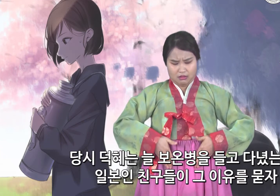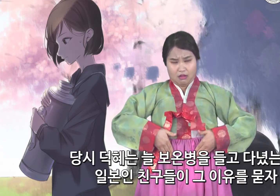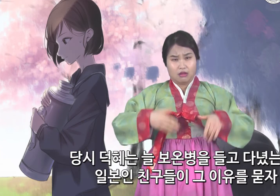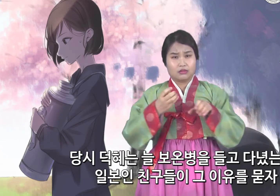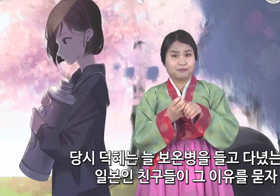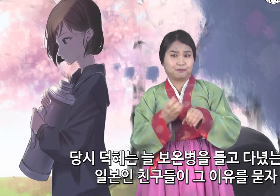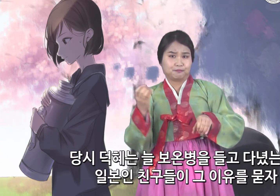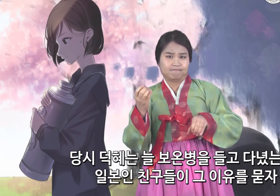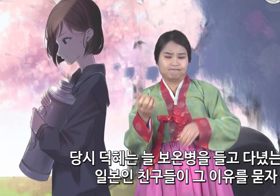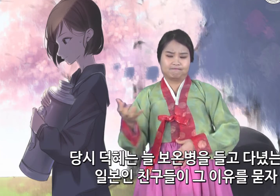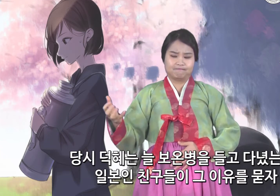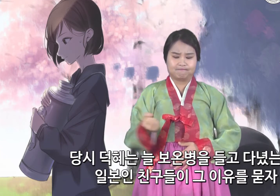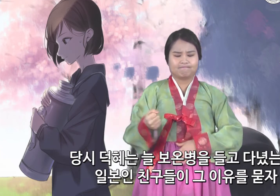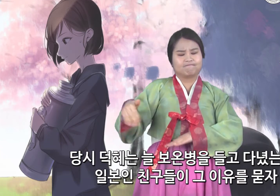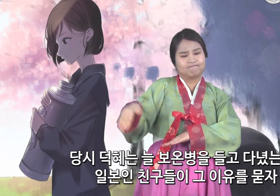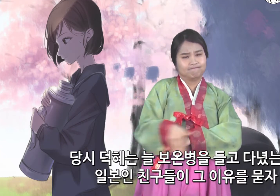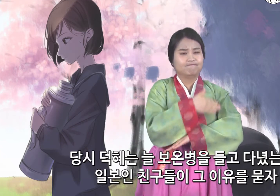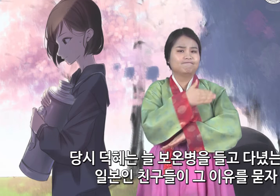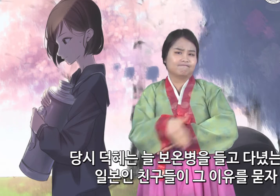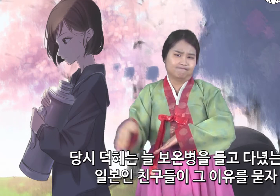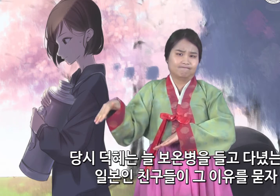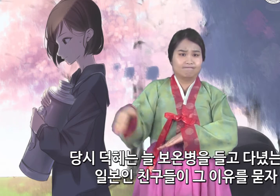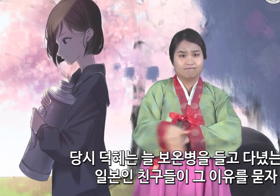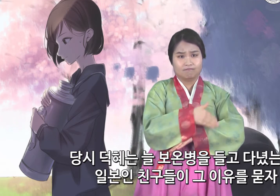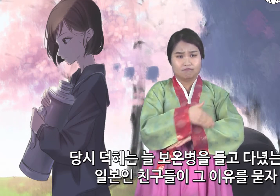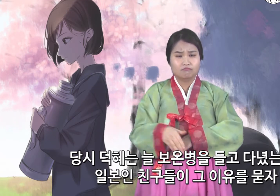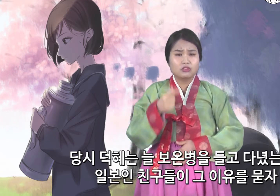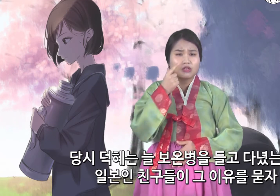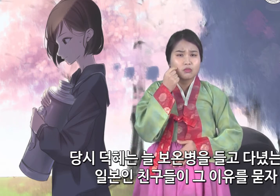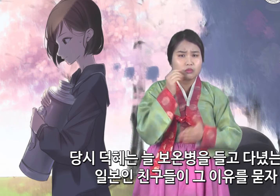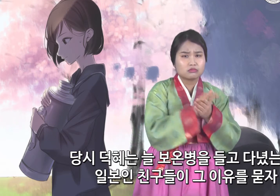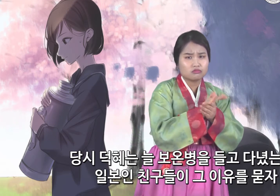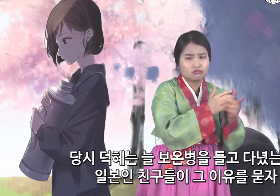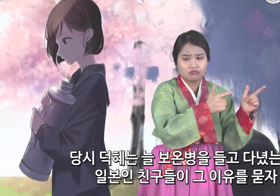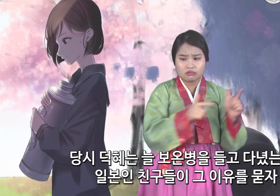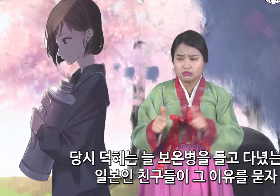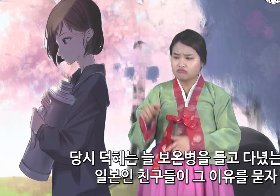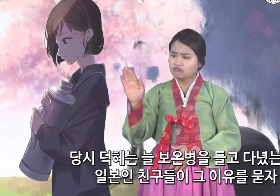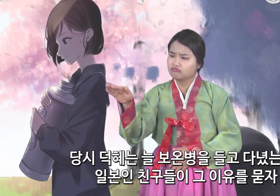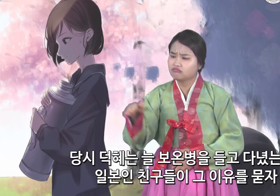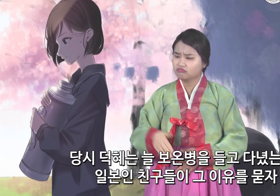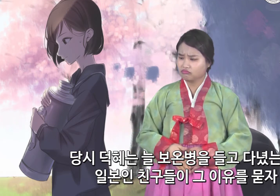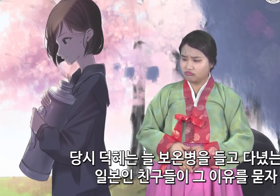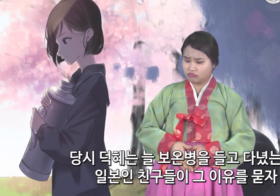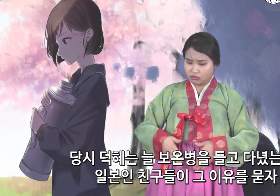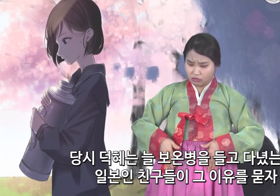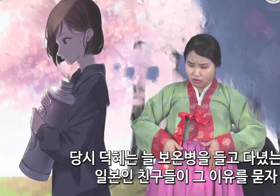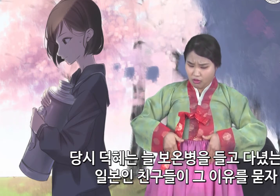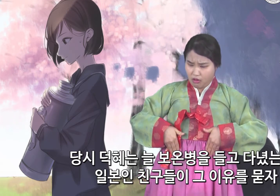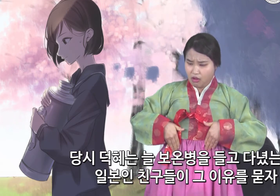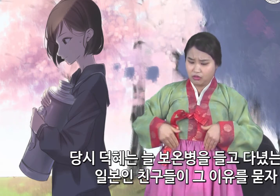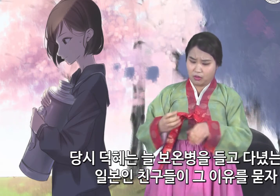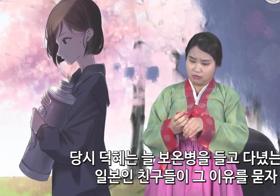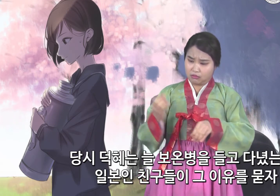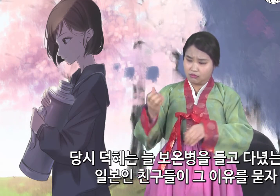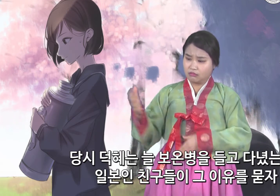당시 덕혜는 늘 보온병을 들고 다녔는데 일본인 친구들이 그 이유를